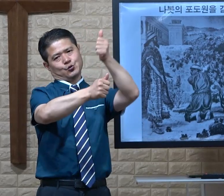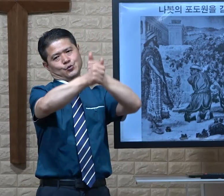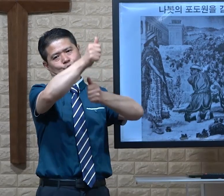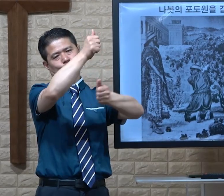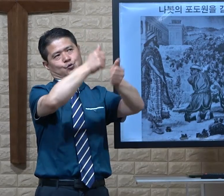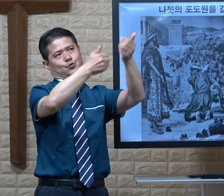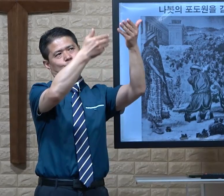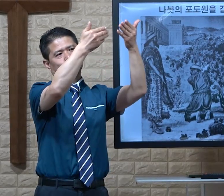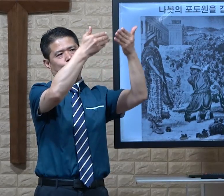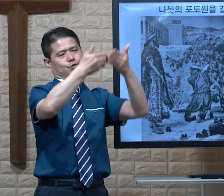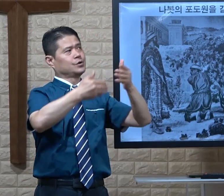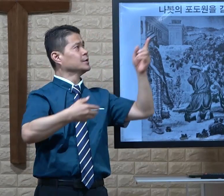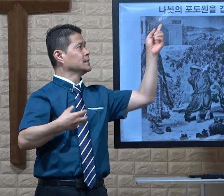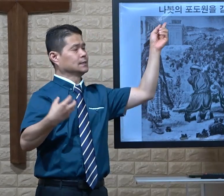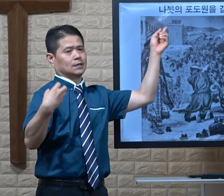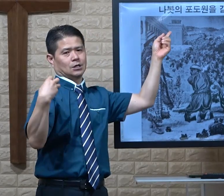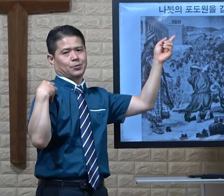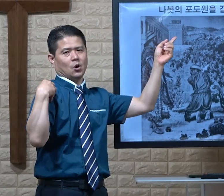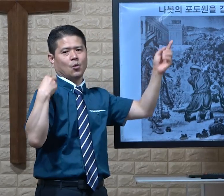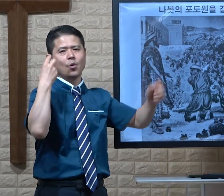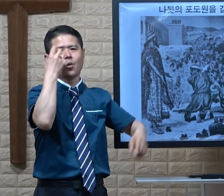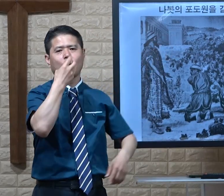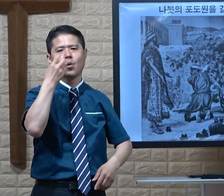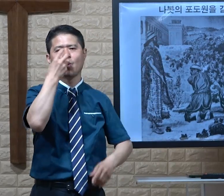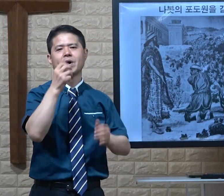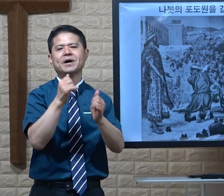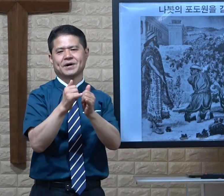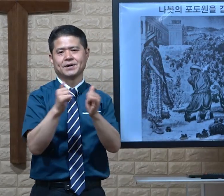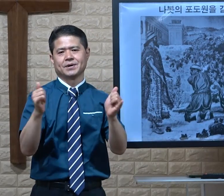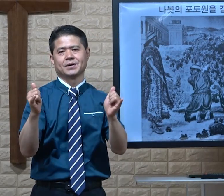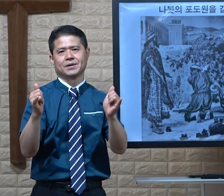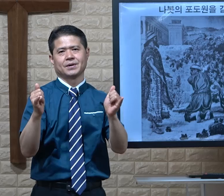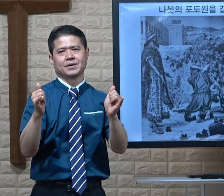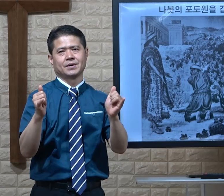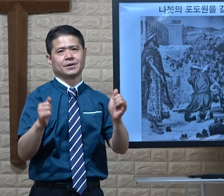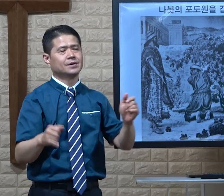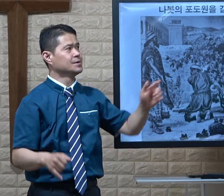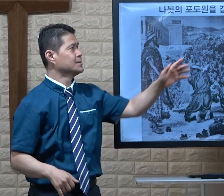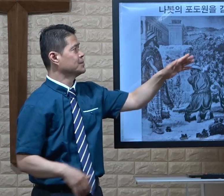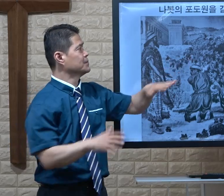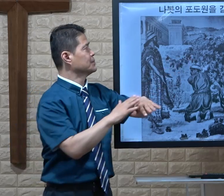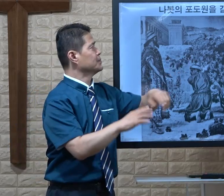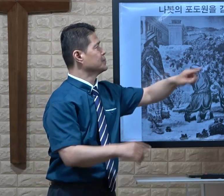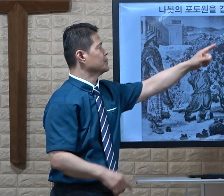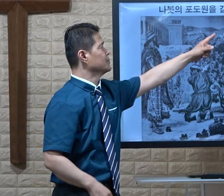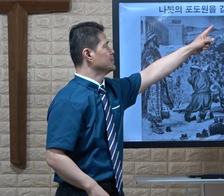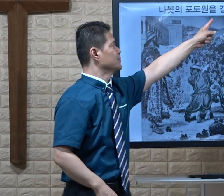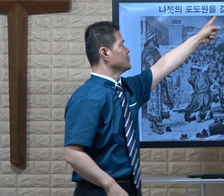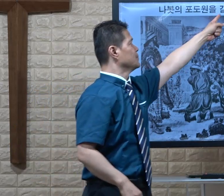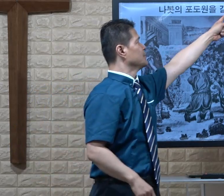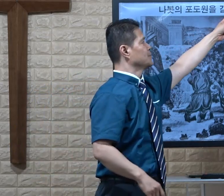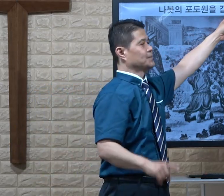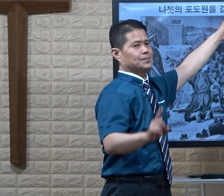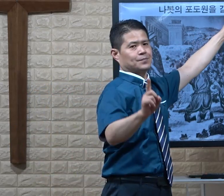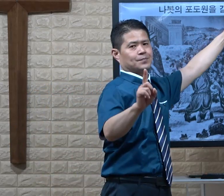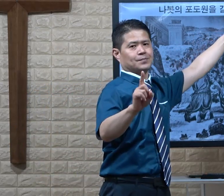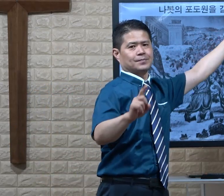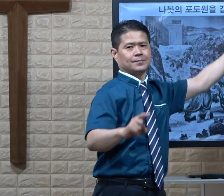그것이 성도로부터 내려와서 나봇의 담당으로 관리자로 포도원을 일군 사람입니다.